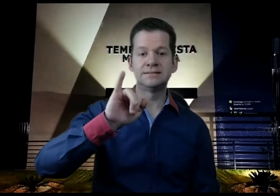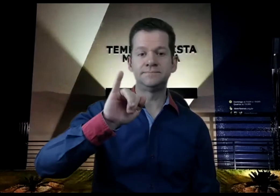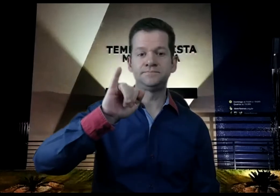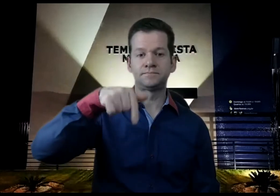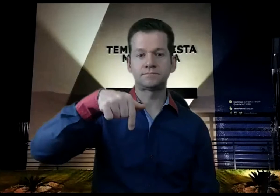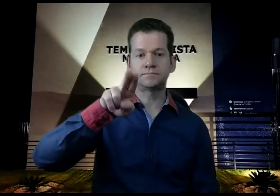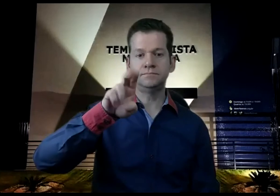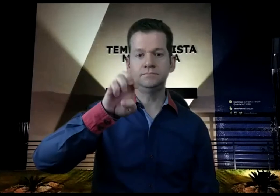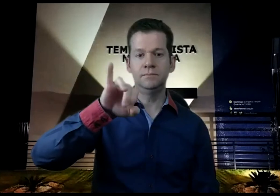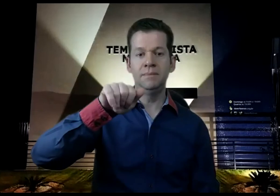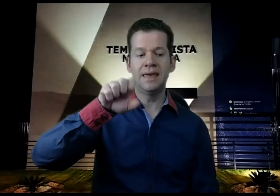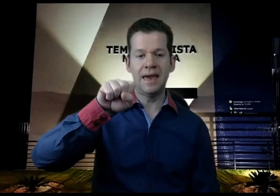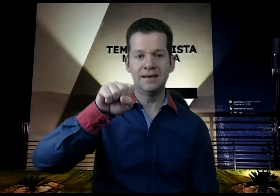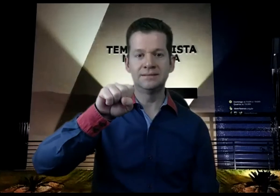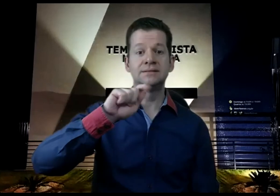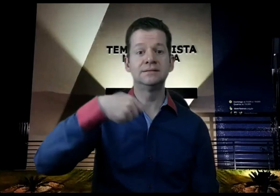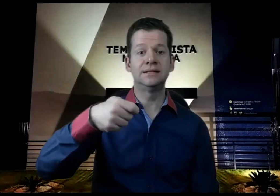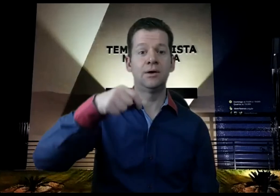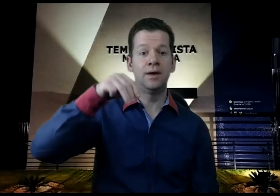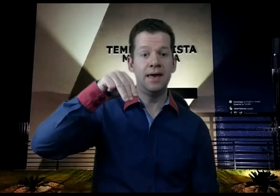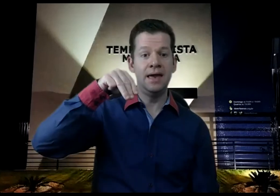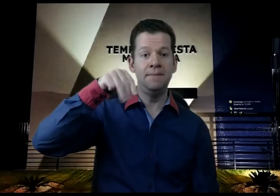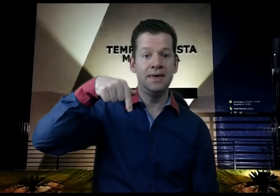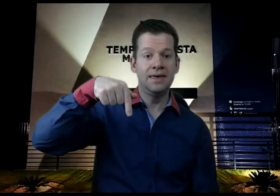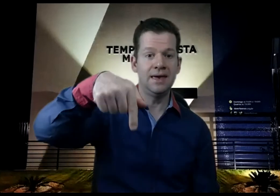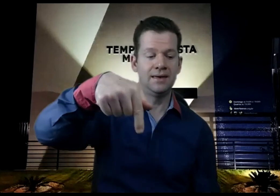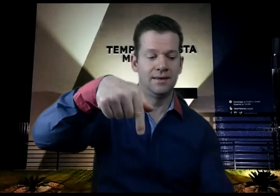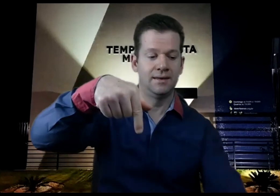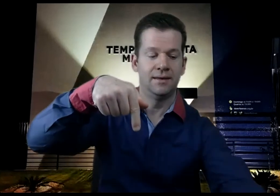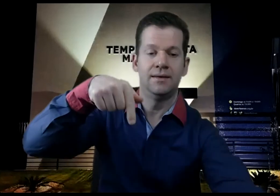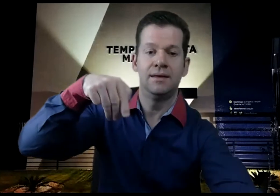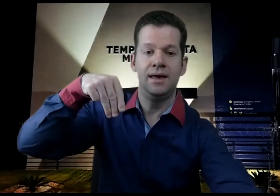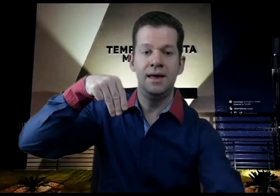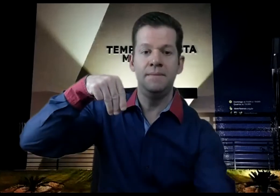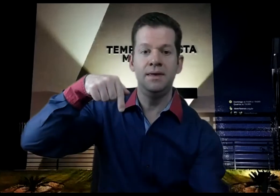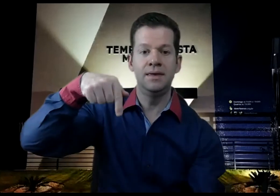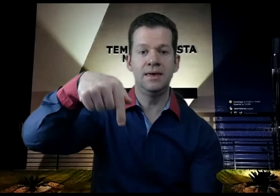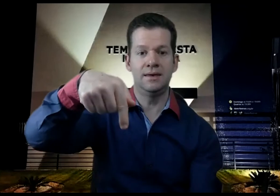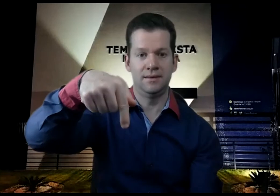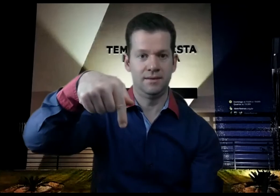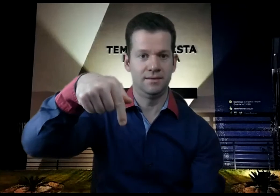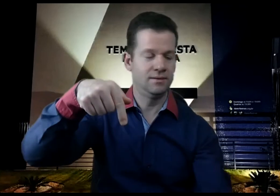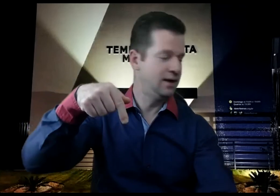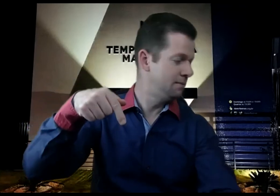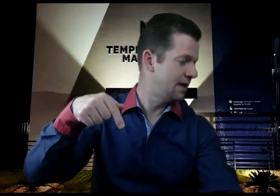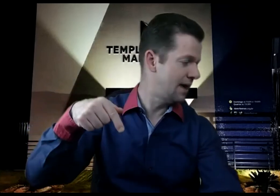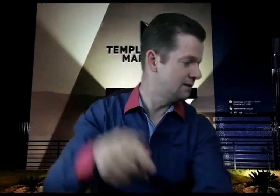Miqueias. Miqueias. Sinal. M-Q. M-Q. Ok? Miqueias.